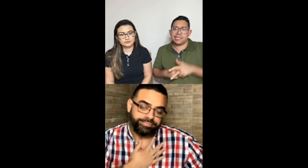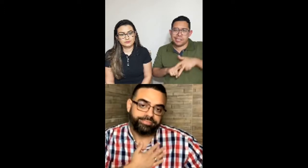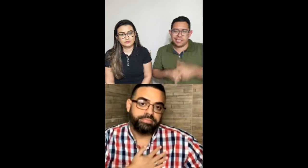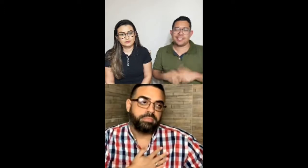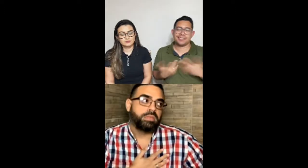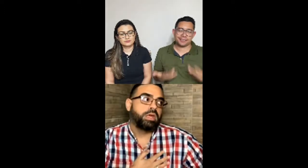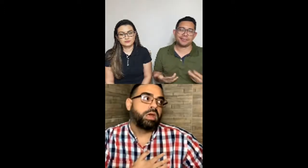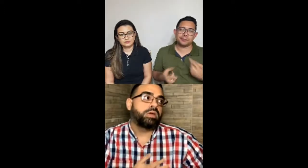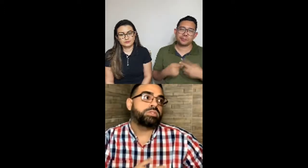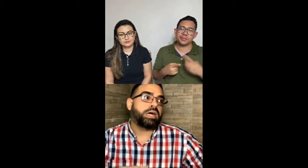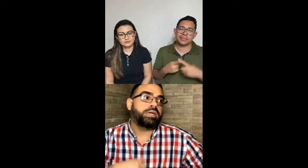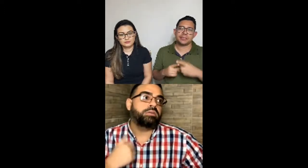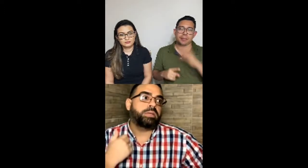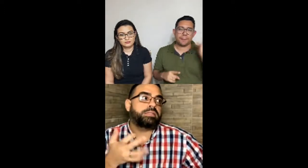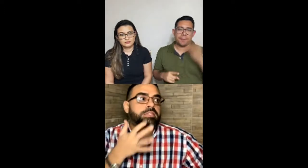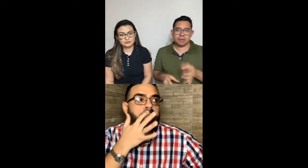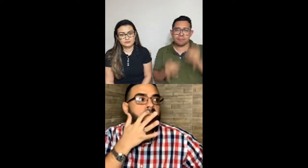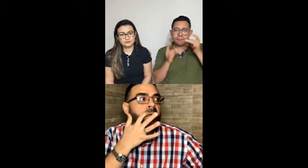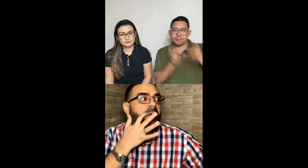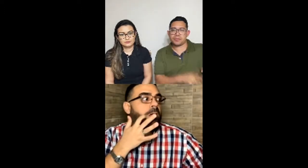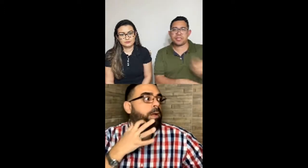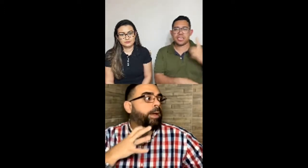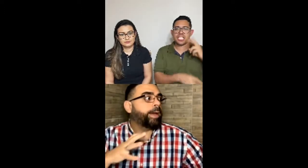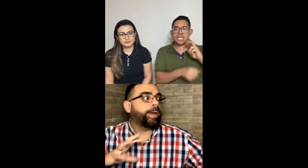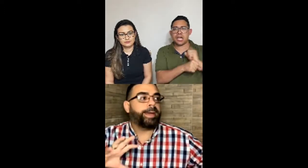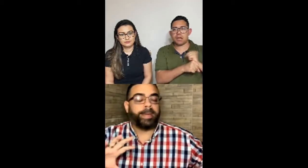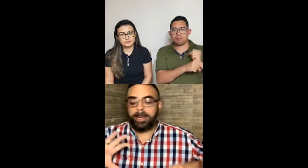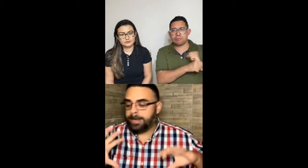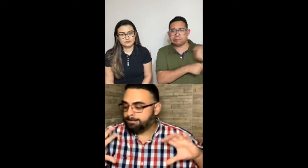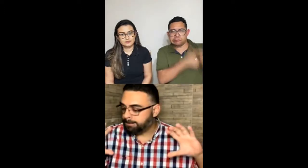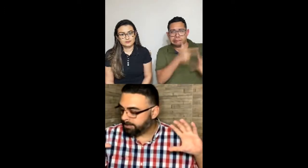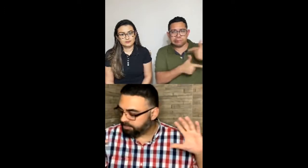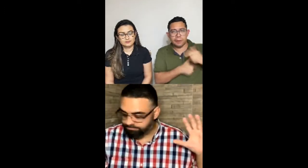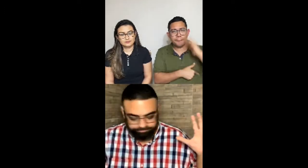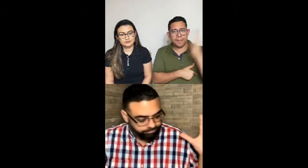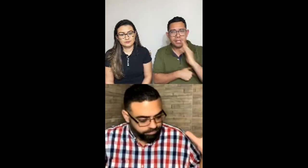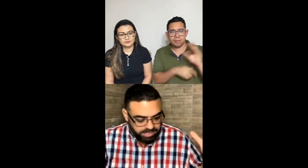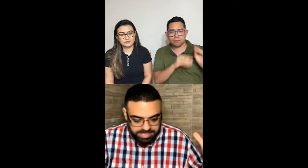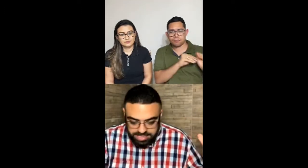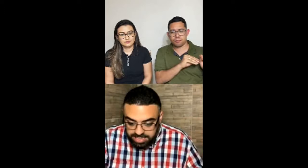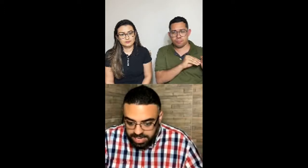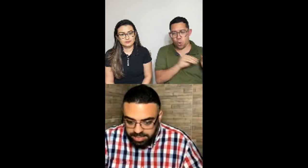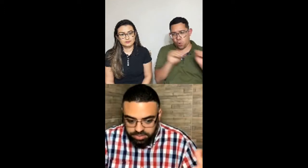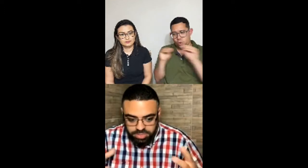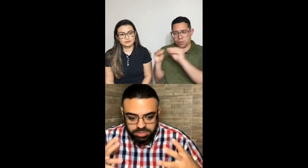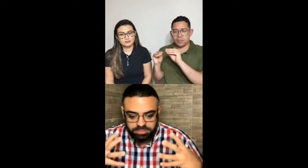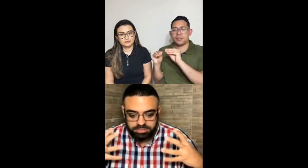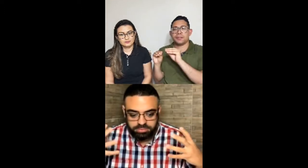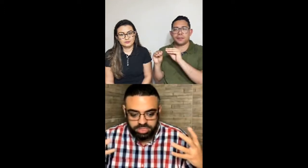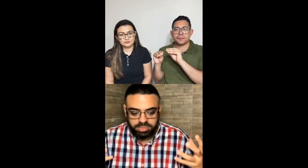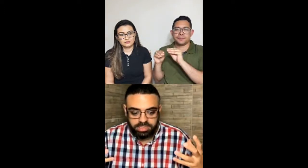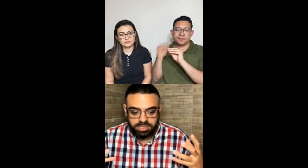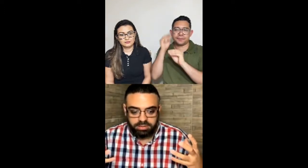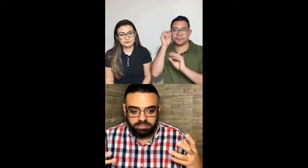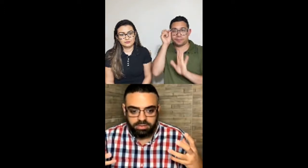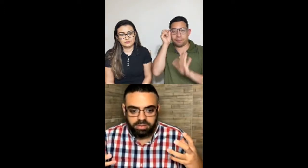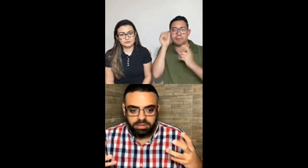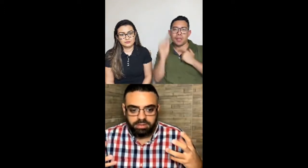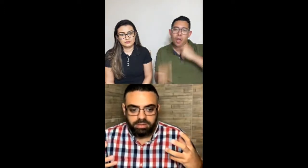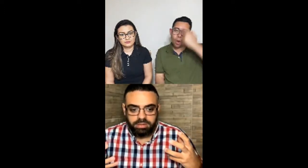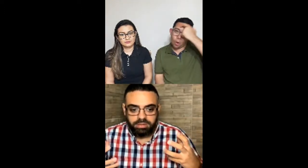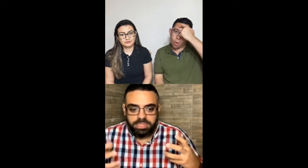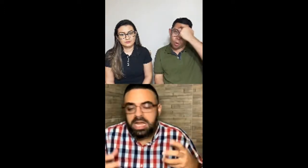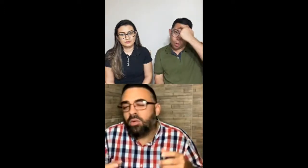quê? Eu saí do Brasil com 15 anos de ministério. Eu saí do Brasil